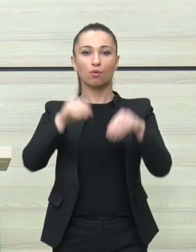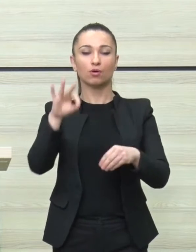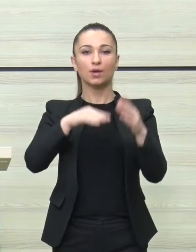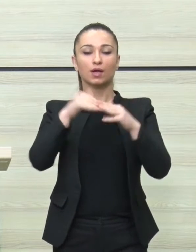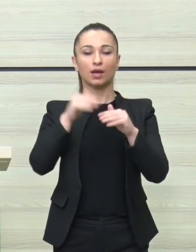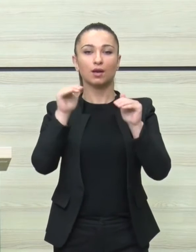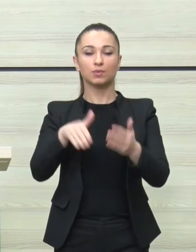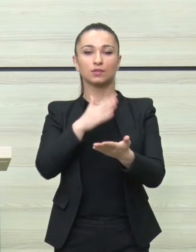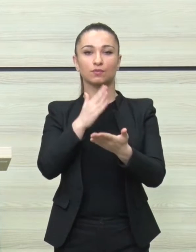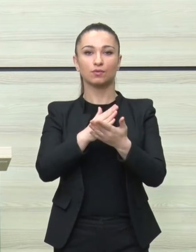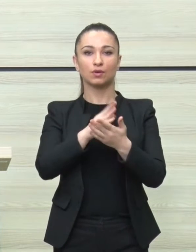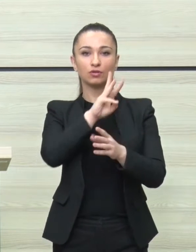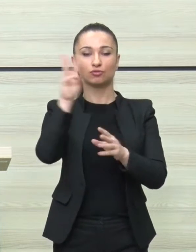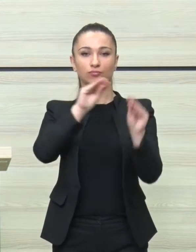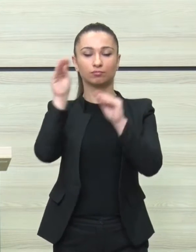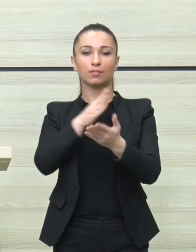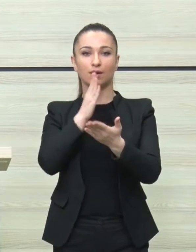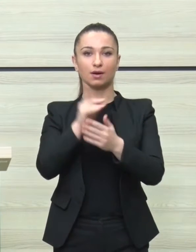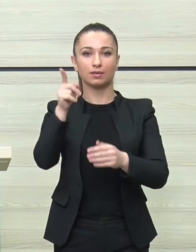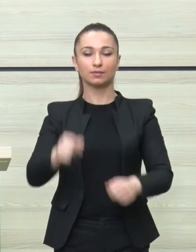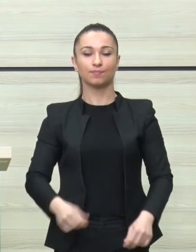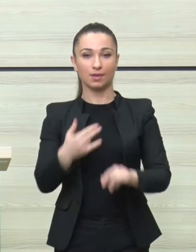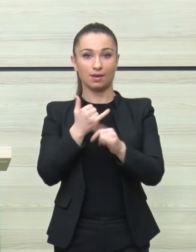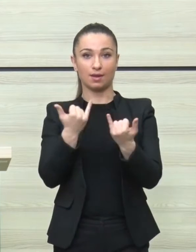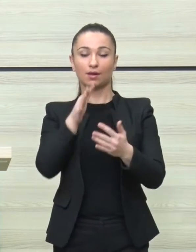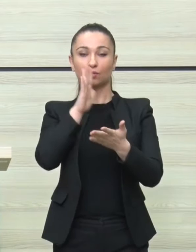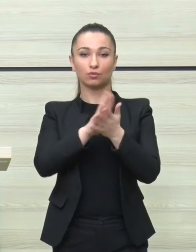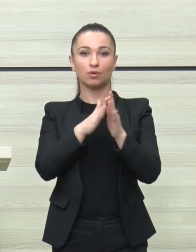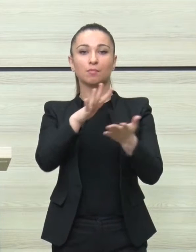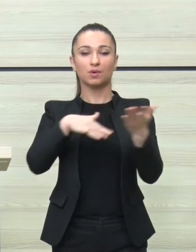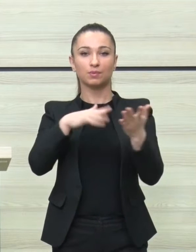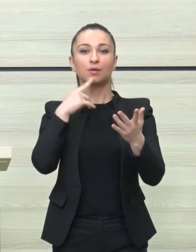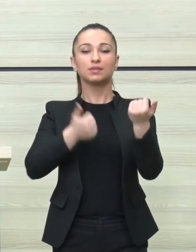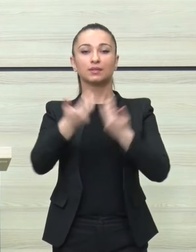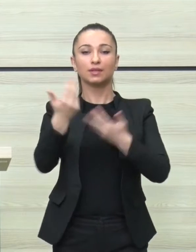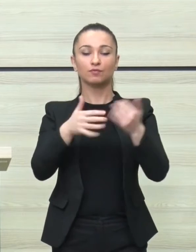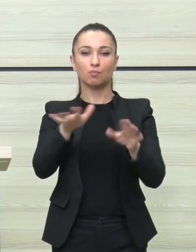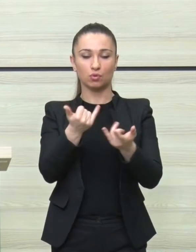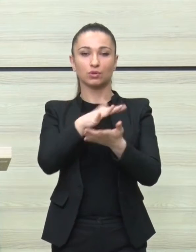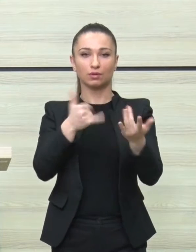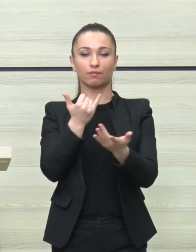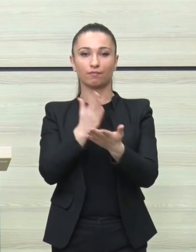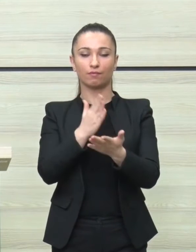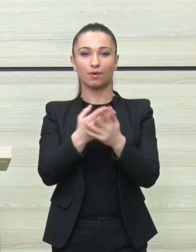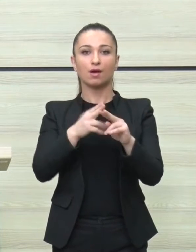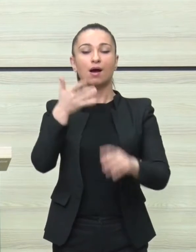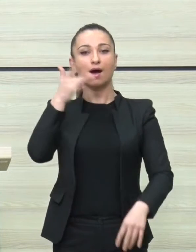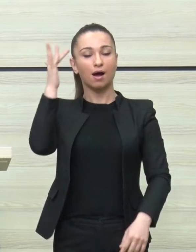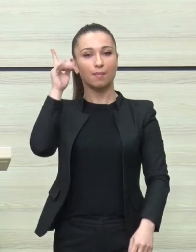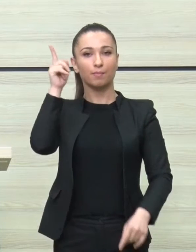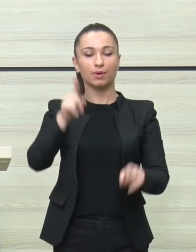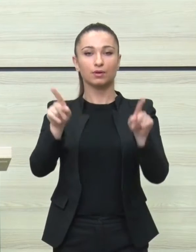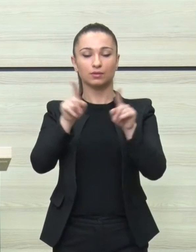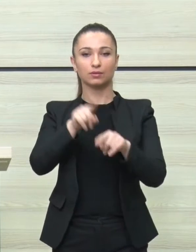ოქმები ხელმისაწვდომია CESCO-ს ვებ გვერდზე. ამ წუთებში მიმდინარეობს ხმის დათვლის პროცედურები ამერიკის